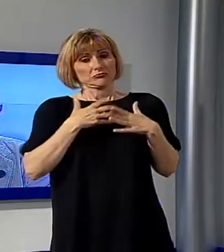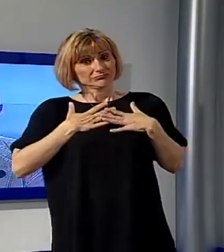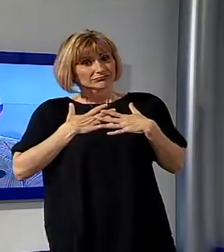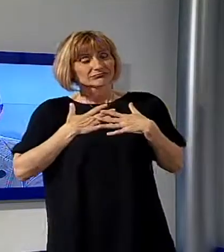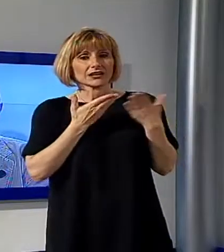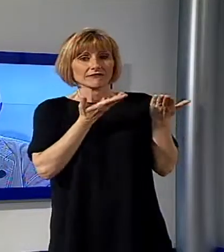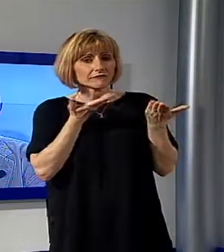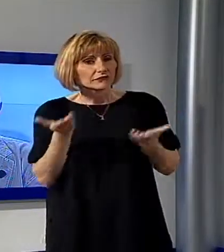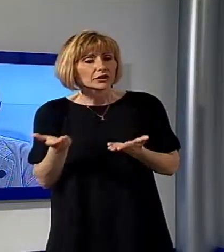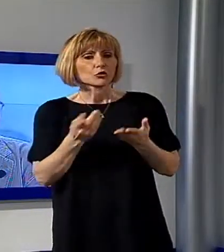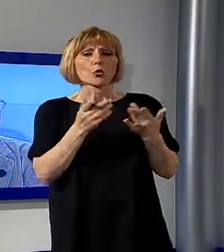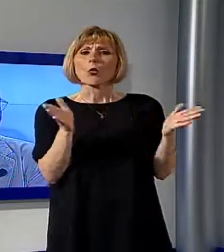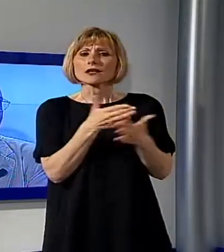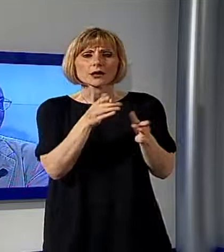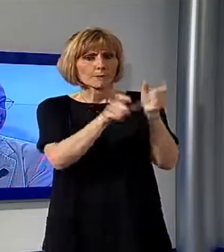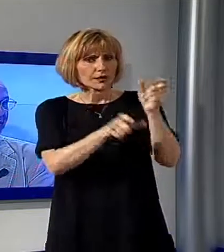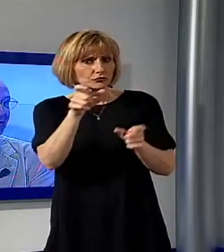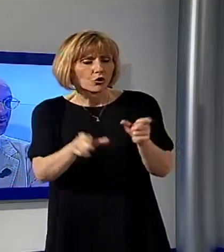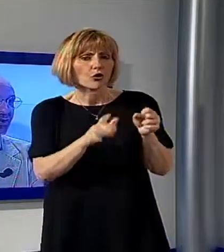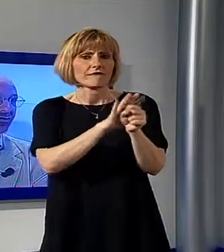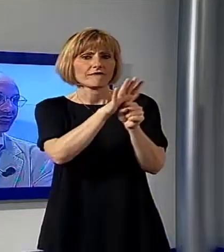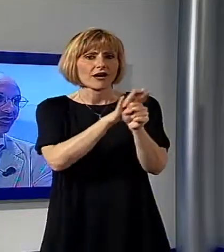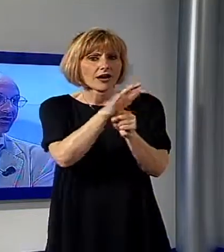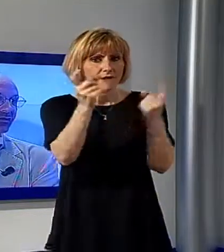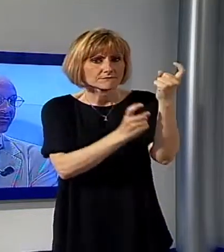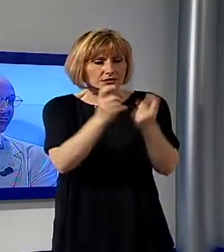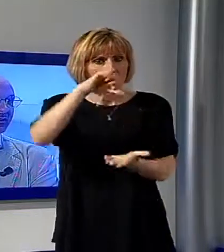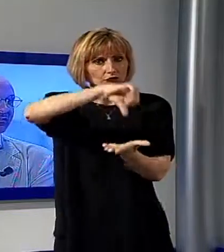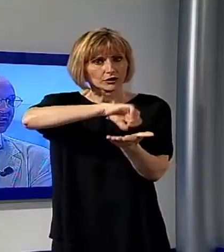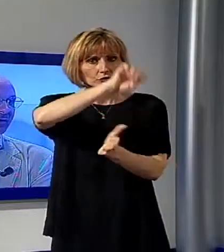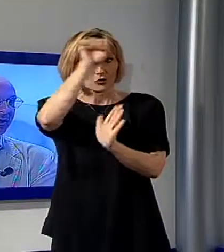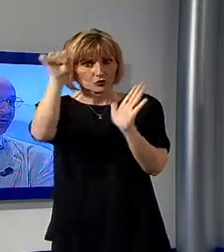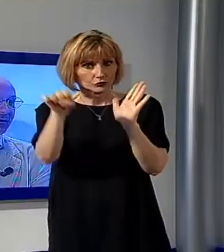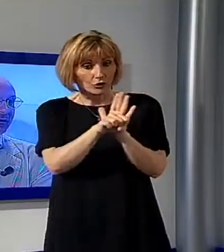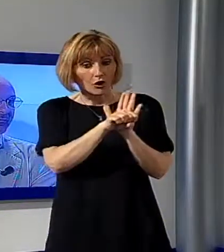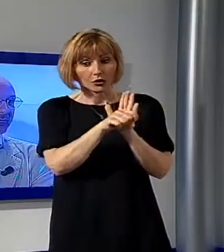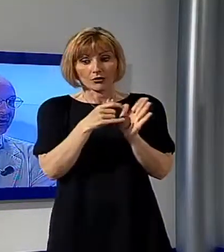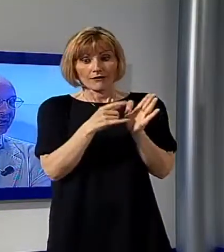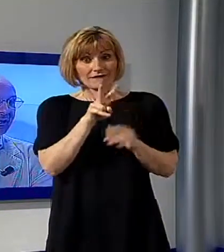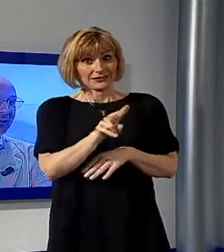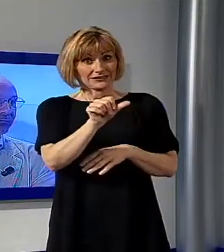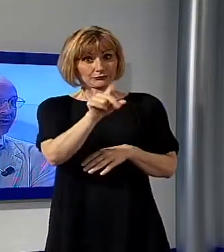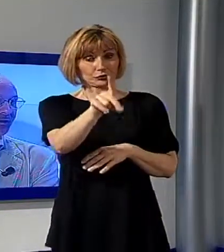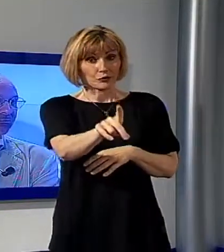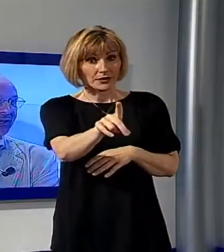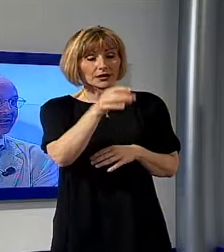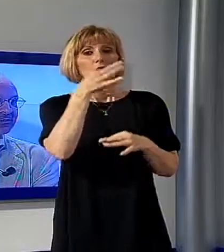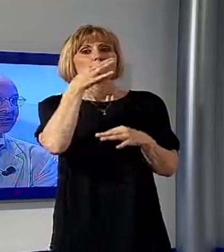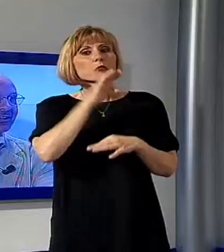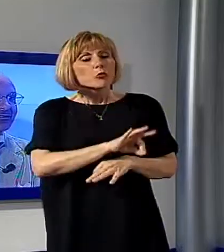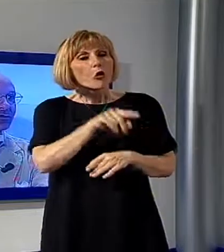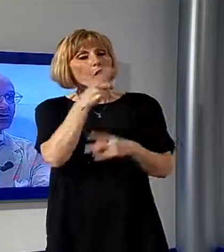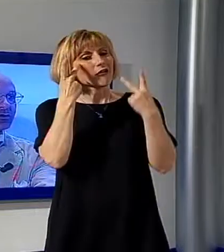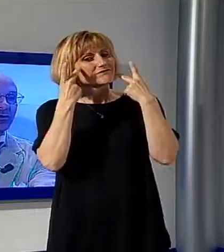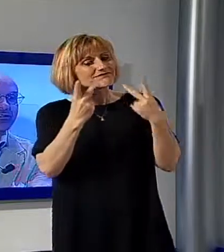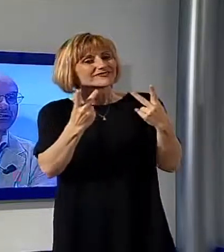invitiamo le persone, le famiglie a venire in centro storico questo fine settimana, perché potranno imbattersi in